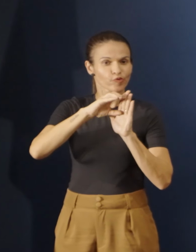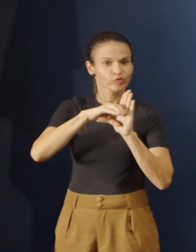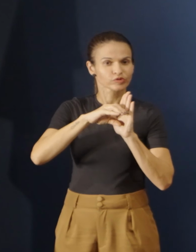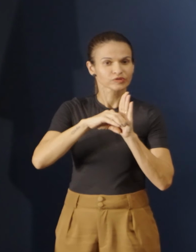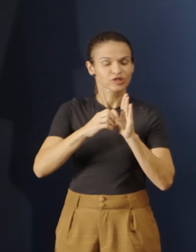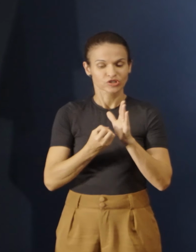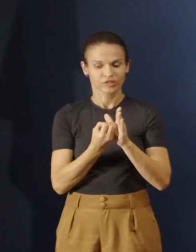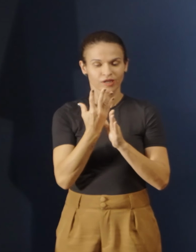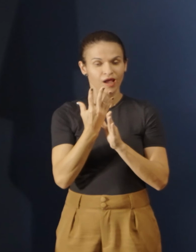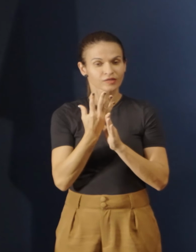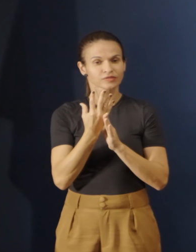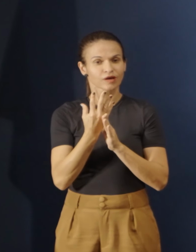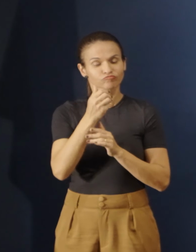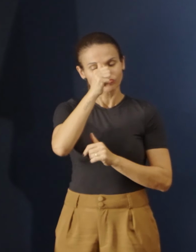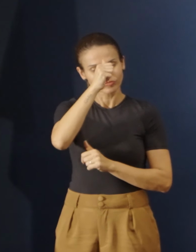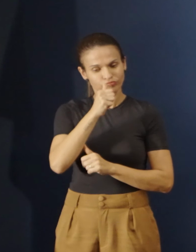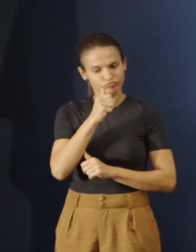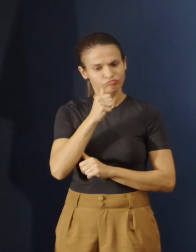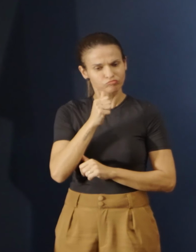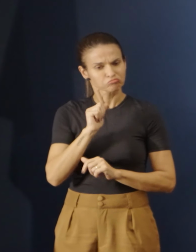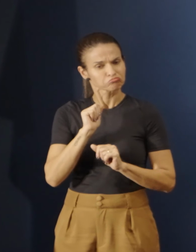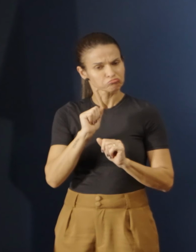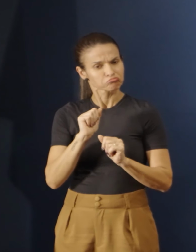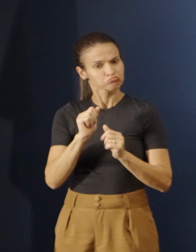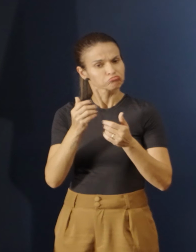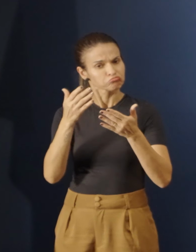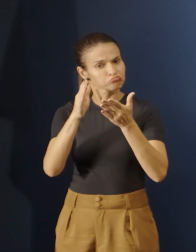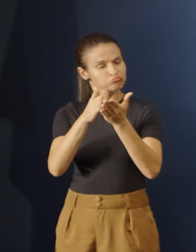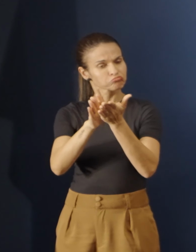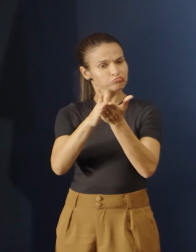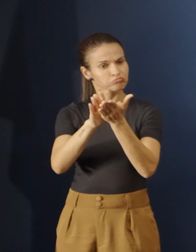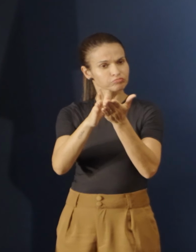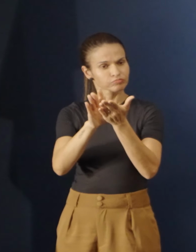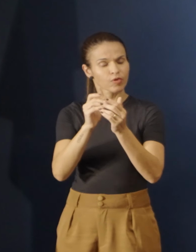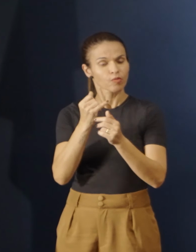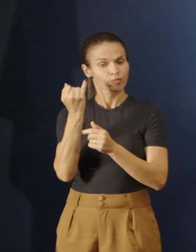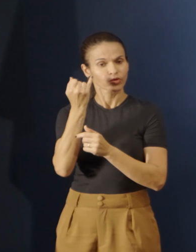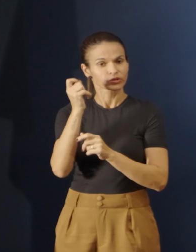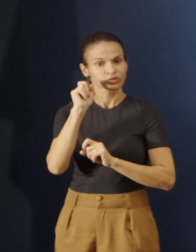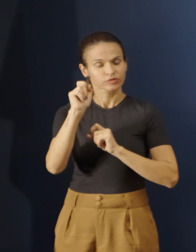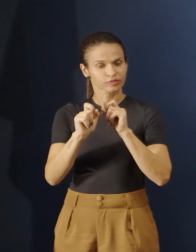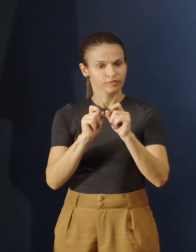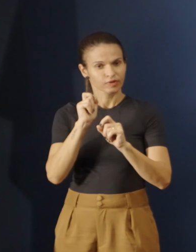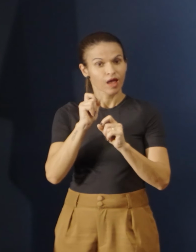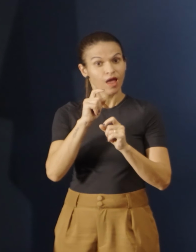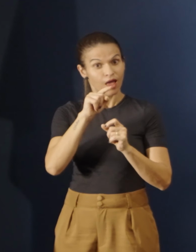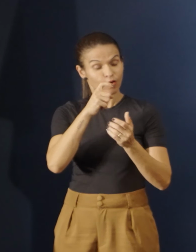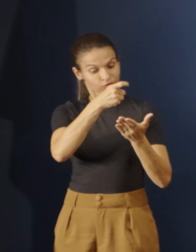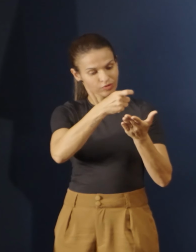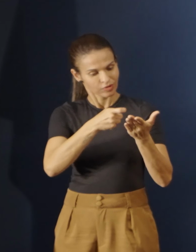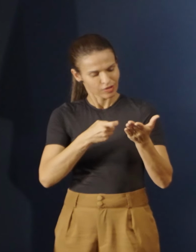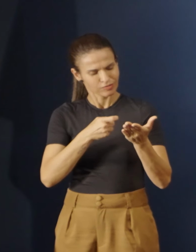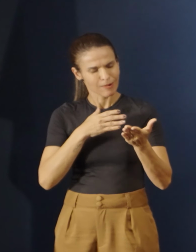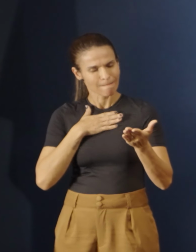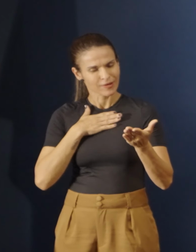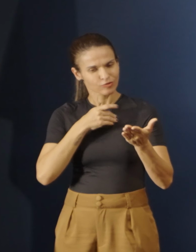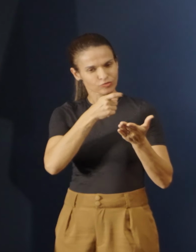de criação, eu acho que é totalmente plausível. O que eu acho que é importante é o seguinte, é o texto. Para mim, o